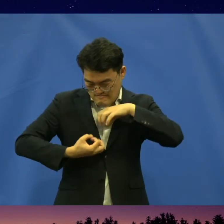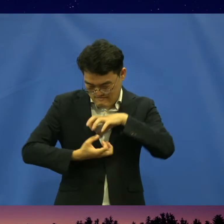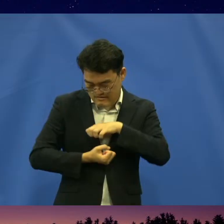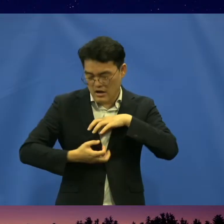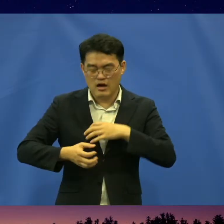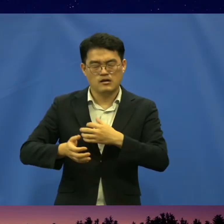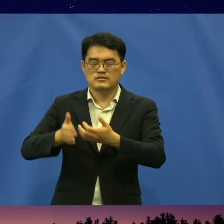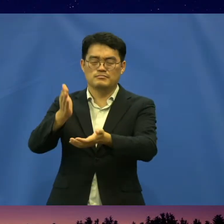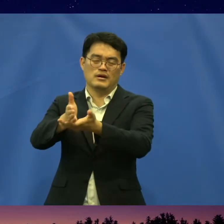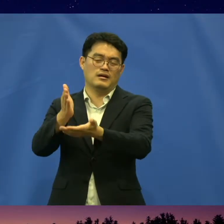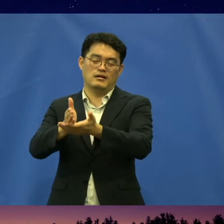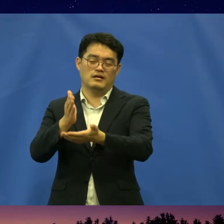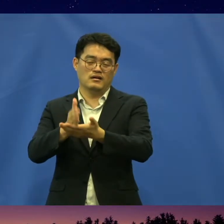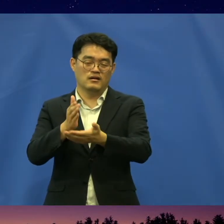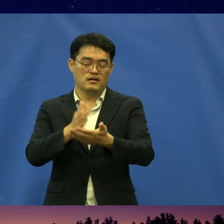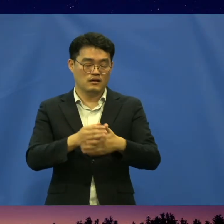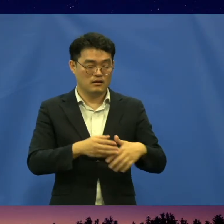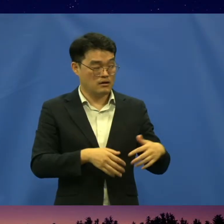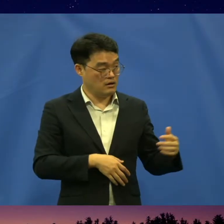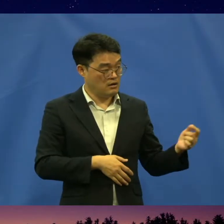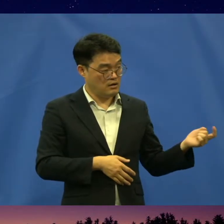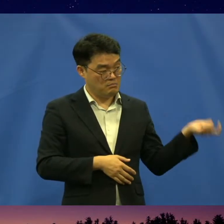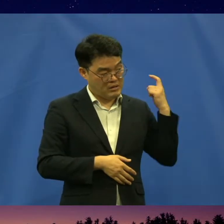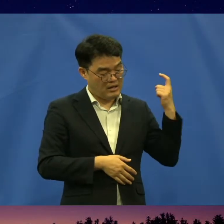묵상하지 마세요.